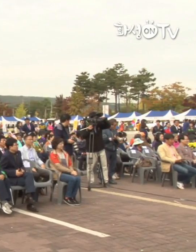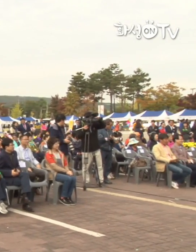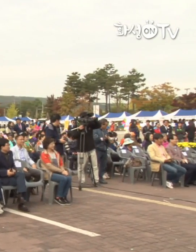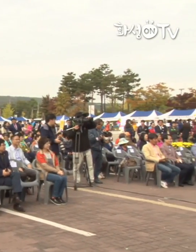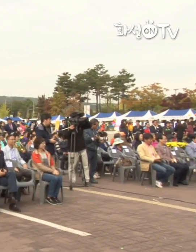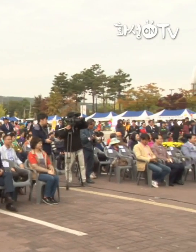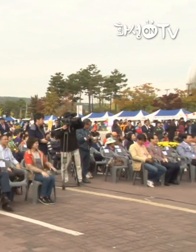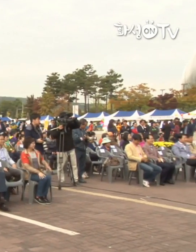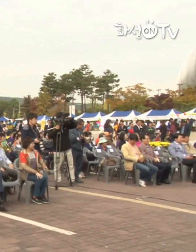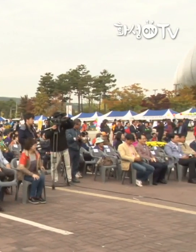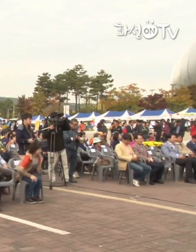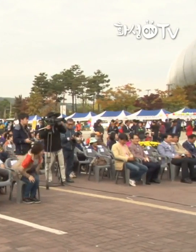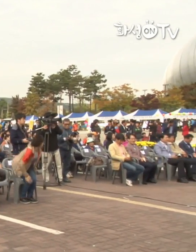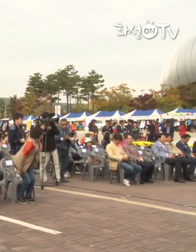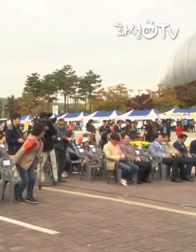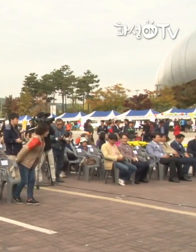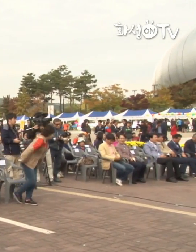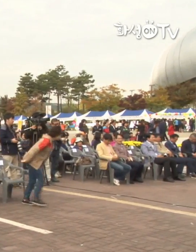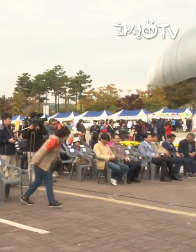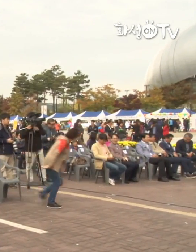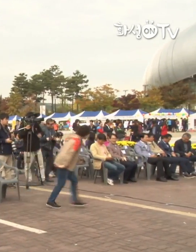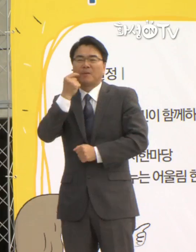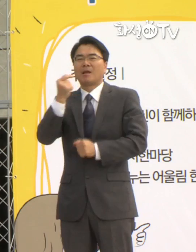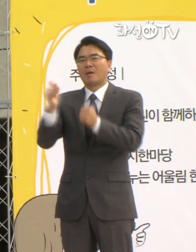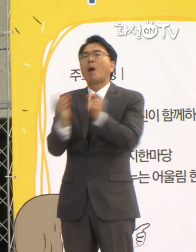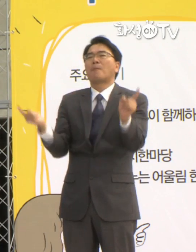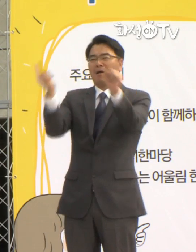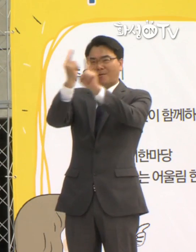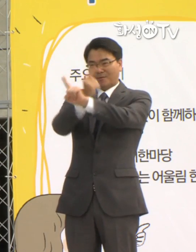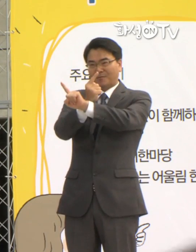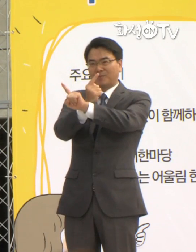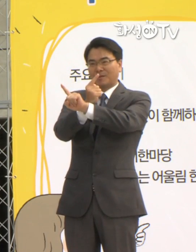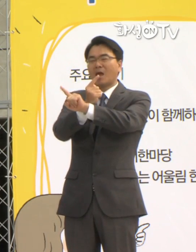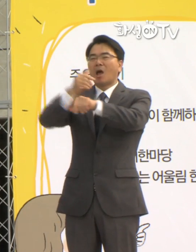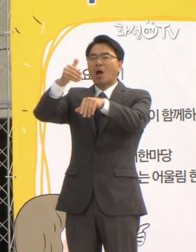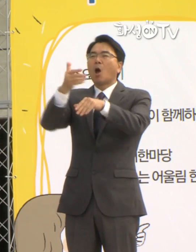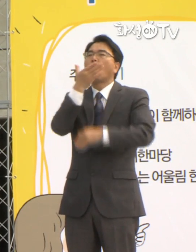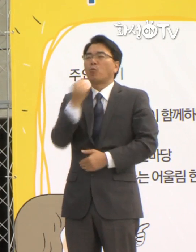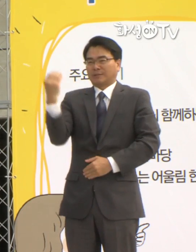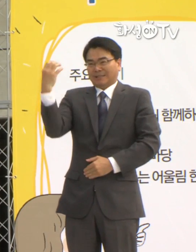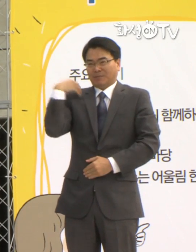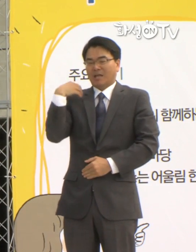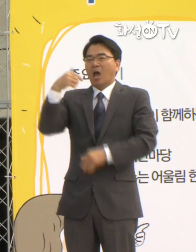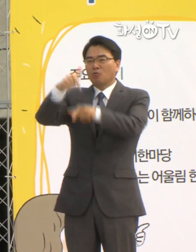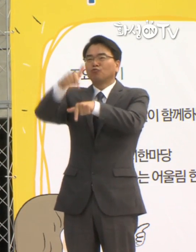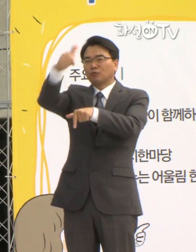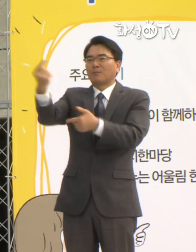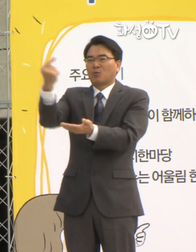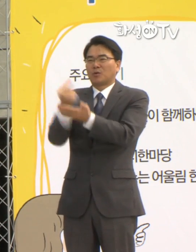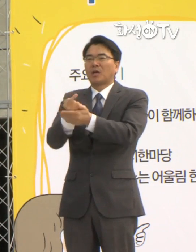다음은 최인석 화성시장님께서 참석하지 못하신 관계로 화성시 복지 향상을 위해 수고하시는 오순로 복지국장님의